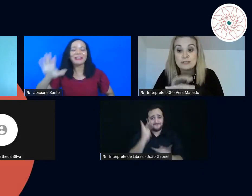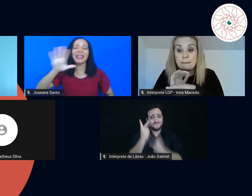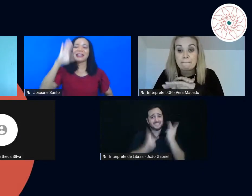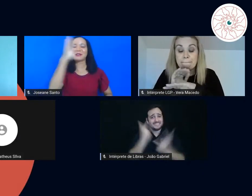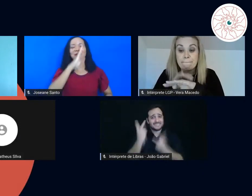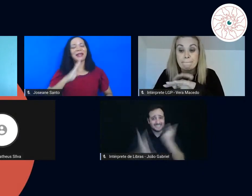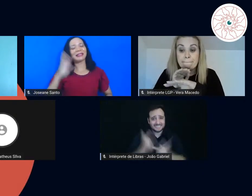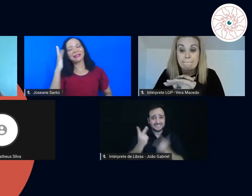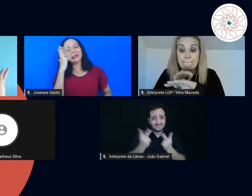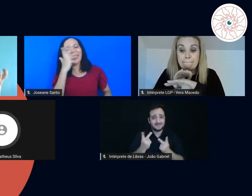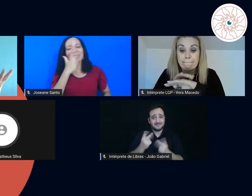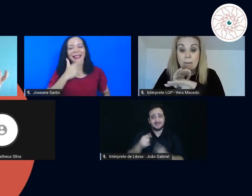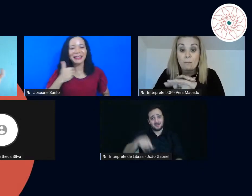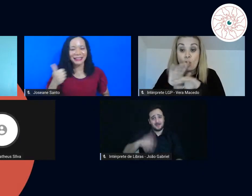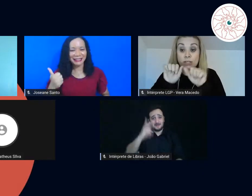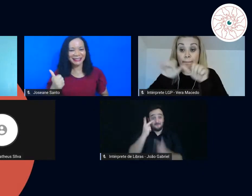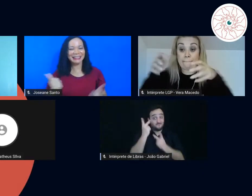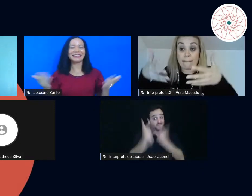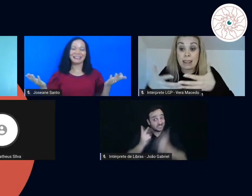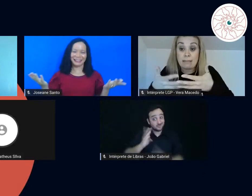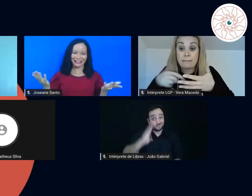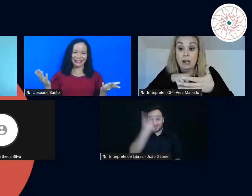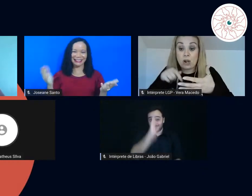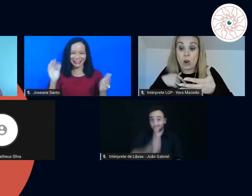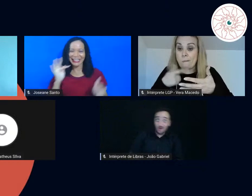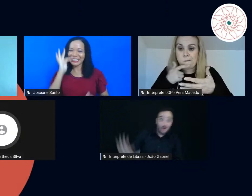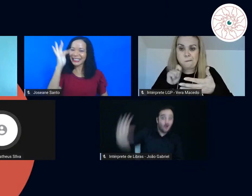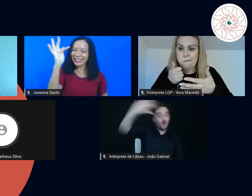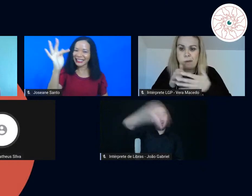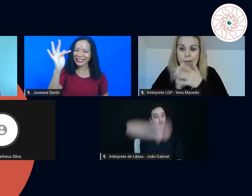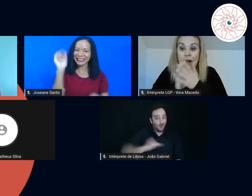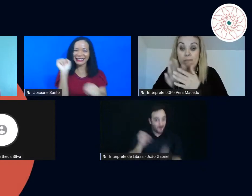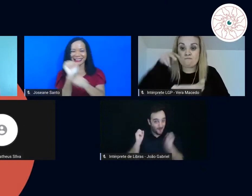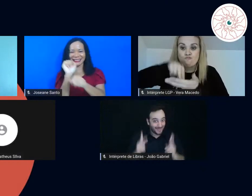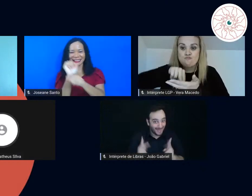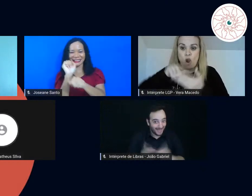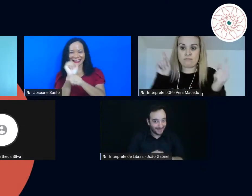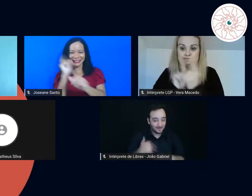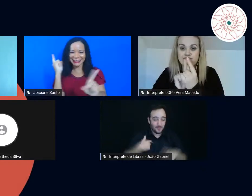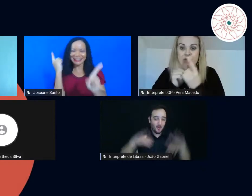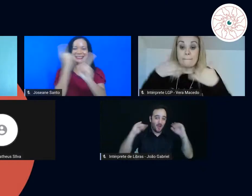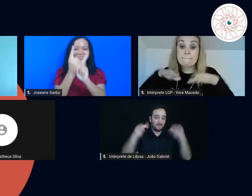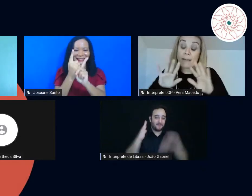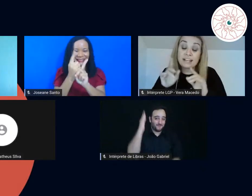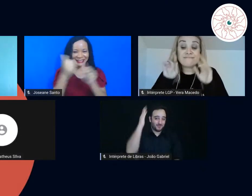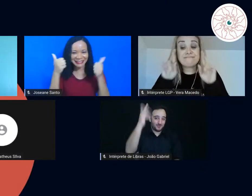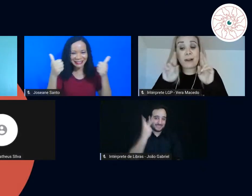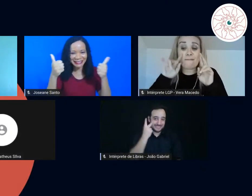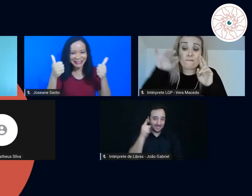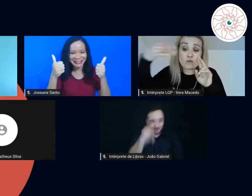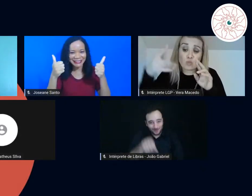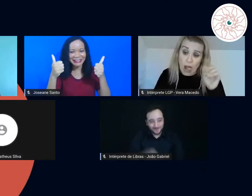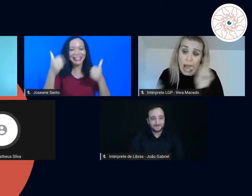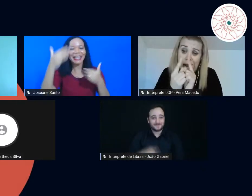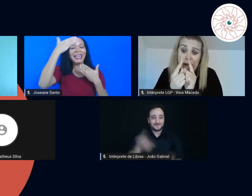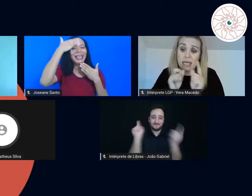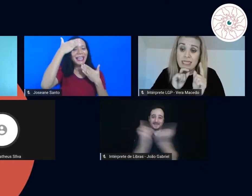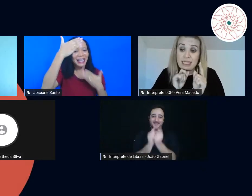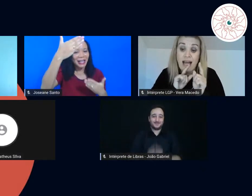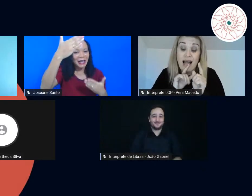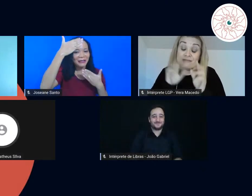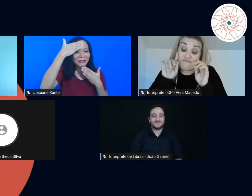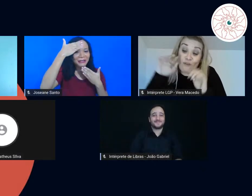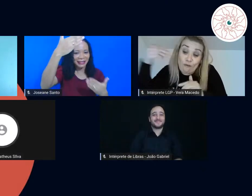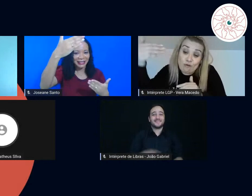a à pandemia, não podemos ter essa oportunidade presencial, mas aguardamos que em outras ocasiões isso seja possível. Quem sabe